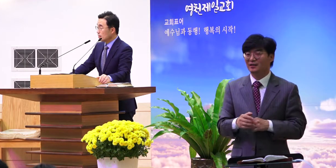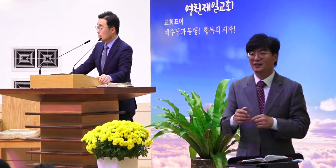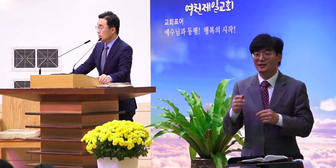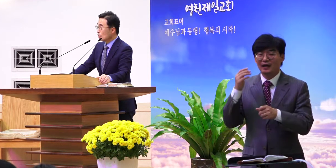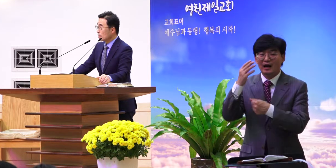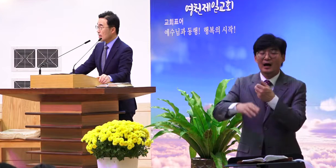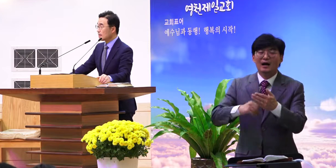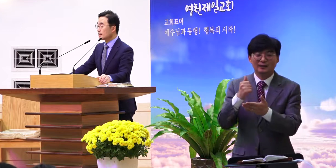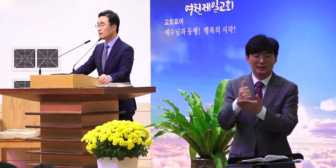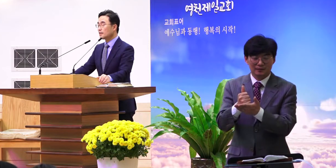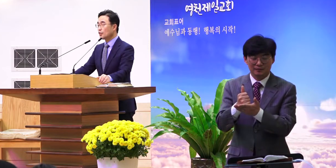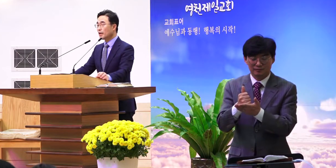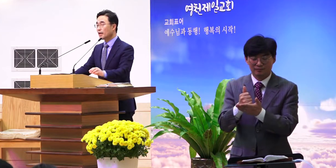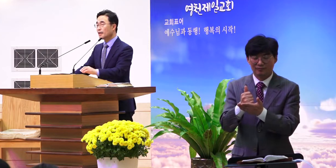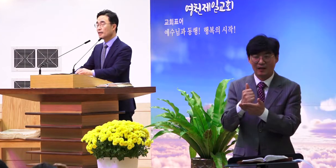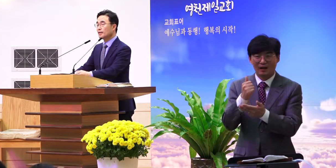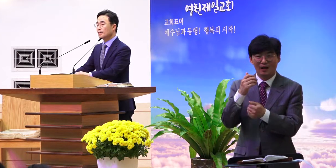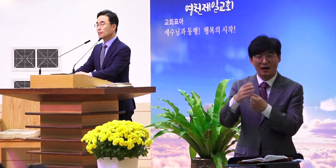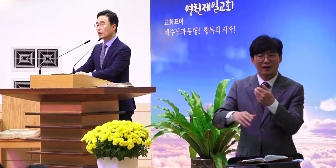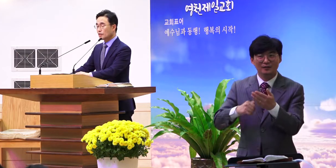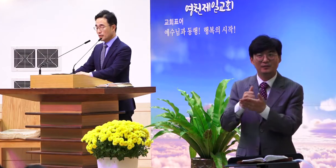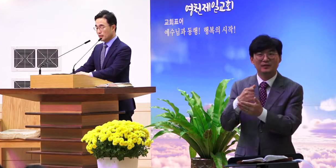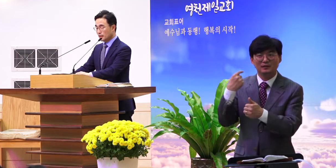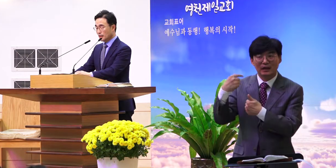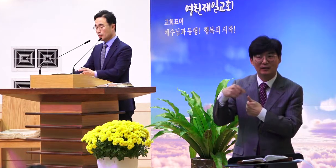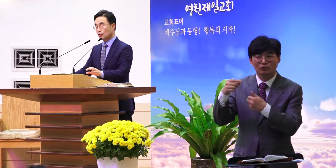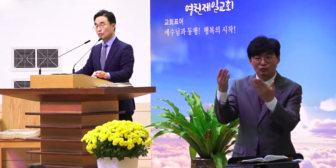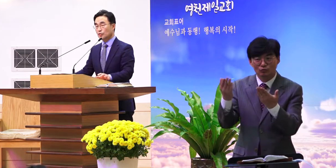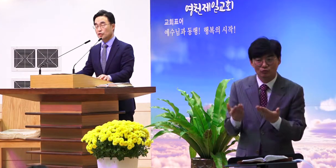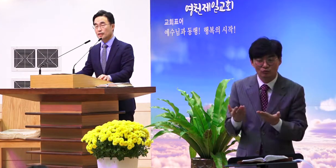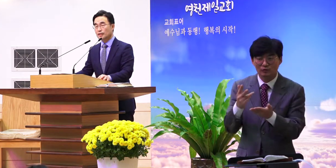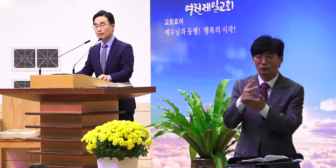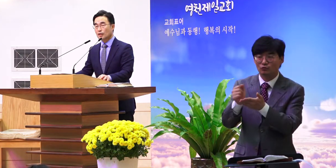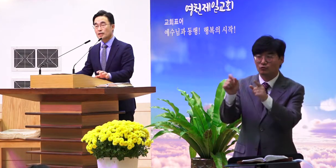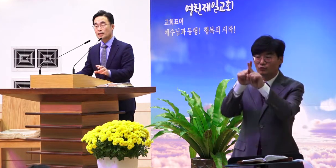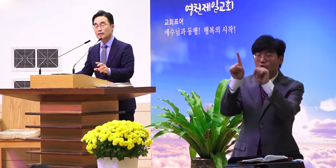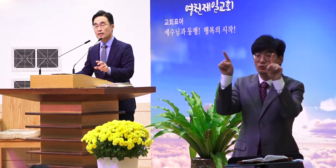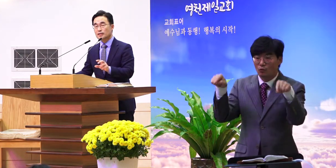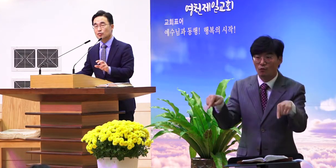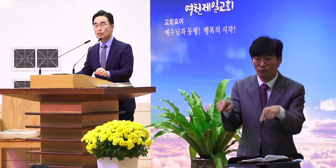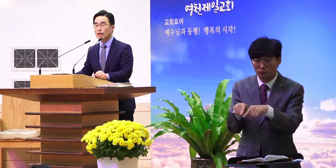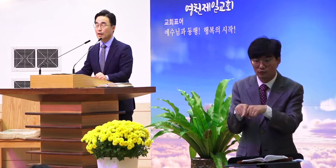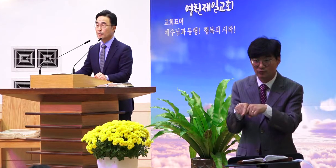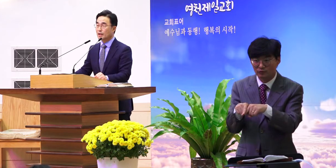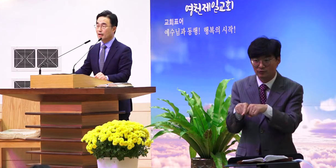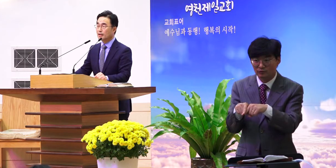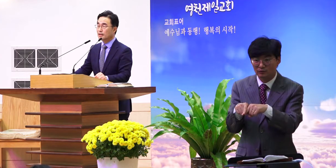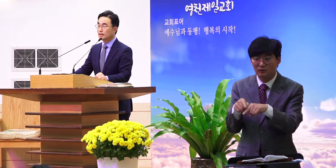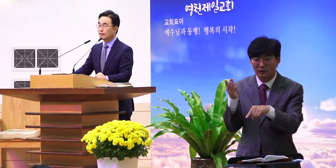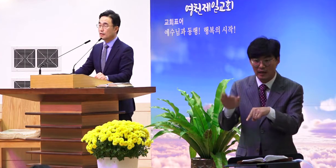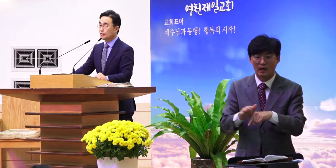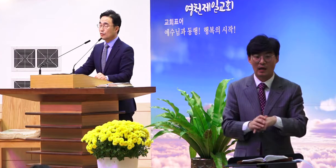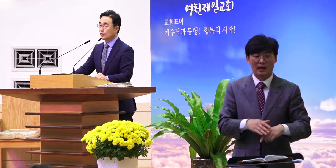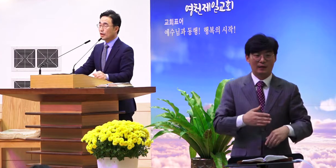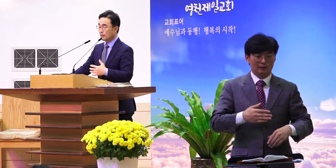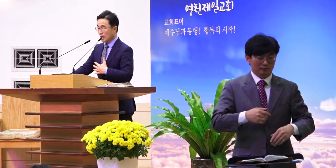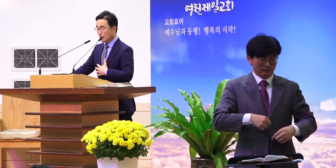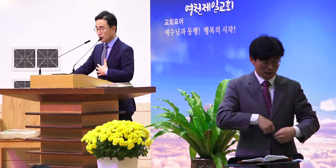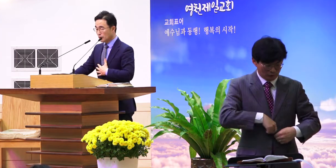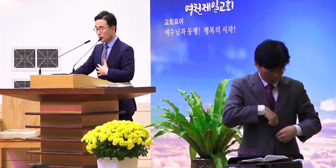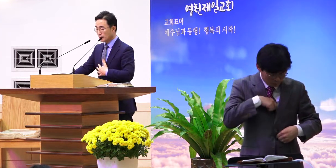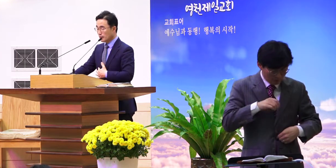여러분, 시골의 작은 교회에 여기 써있는 이 주기도문 굉장히 사실은 무거운 내용 아닙니까?